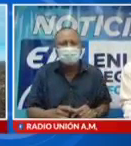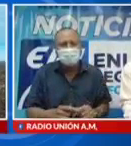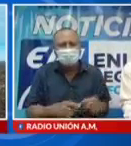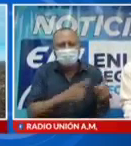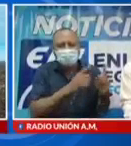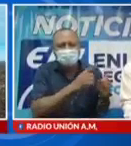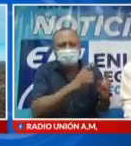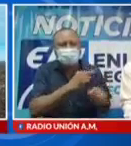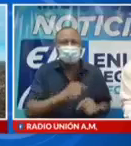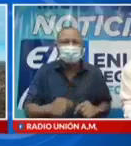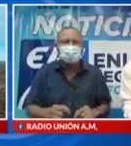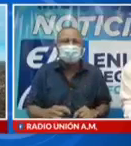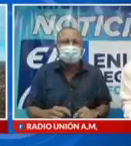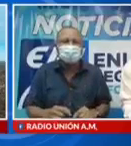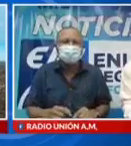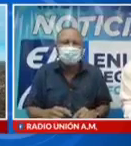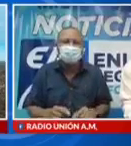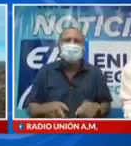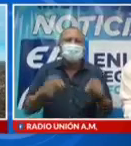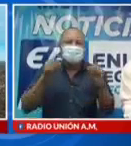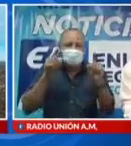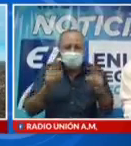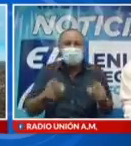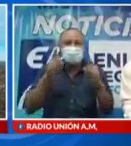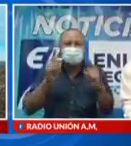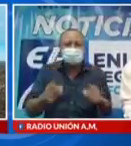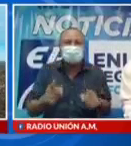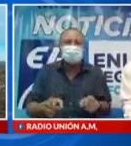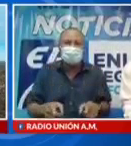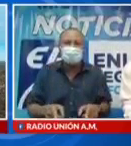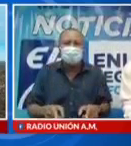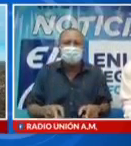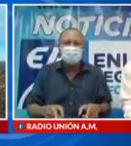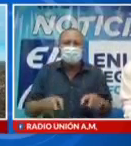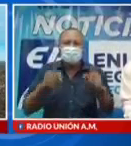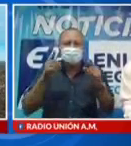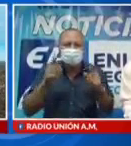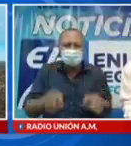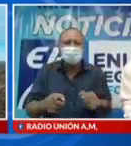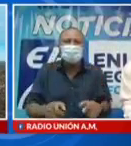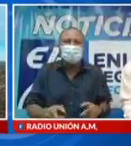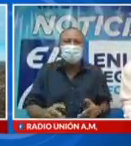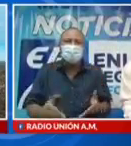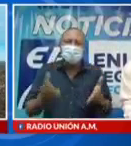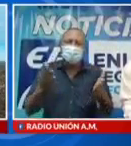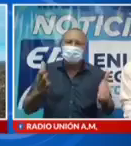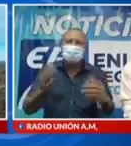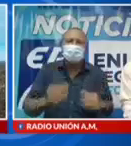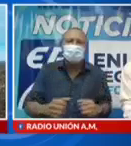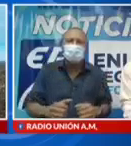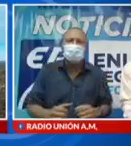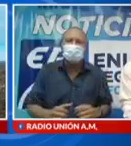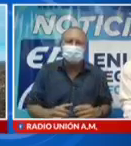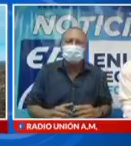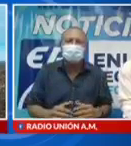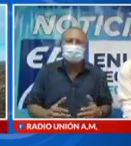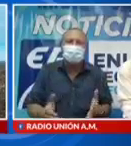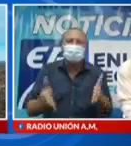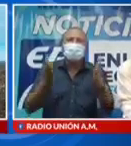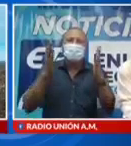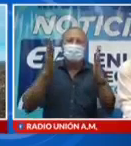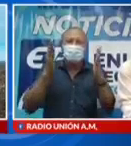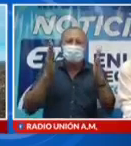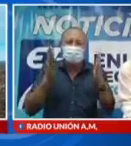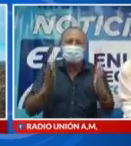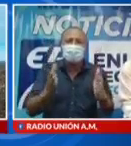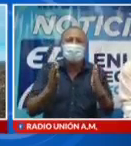ese edificio vetusto del gobierno provincial, hoy vamos a transformar el municipio de Esmeralda, convirtiéndolo en un edificio